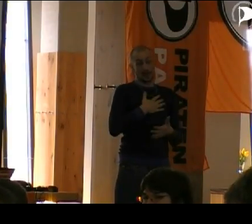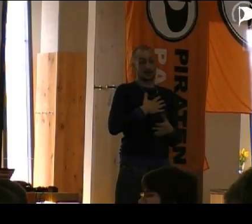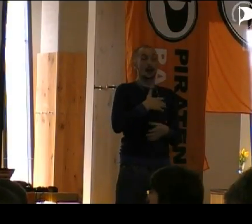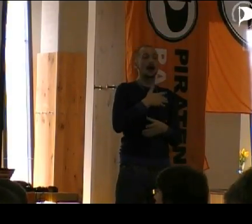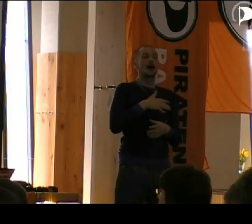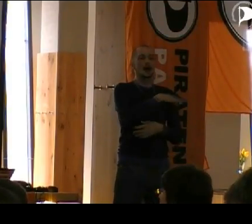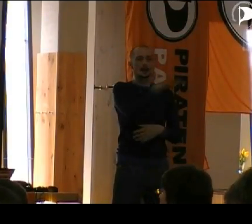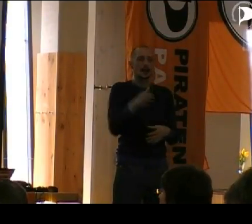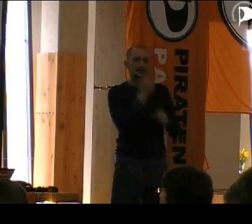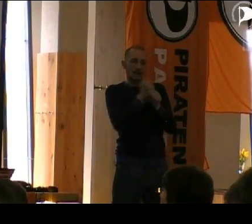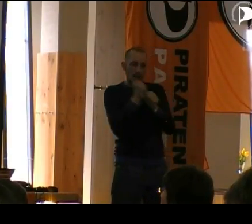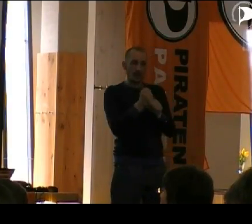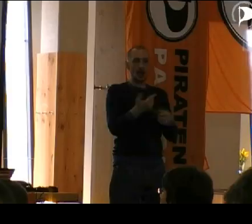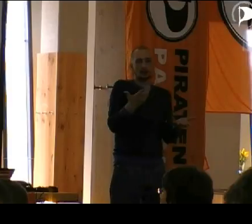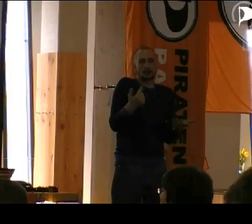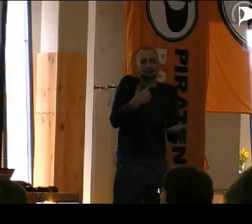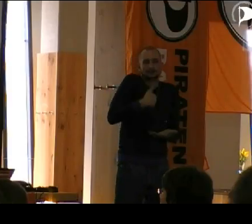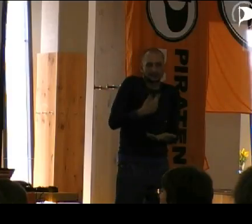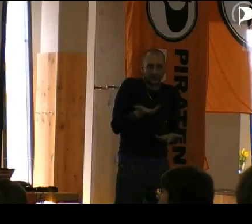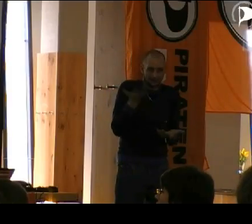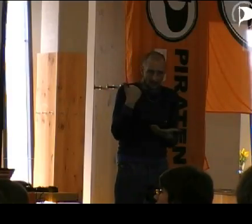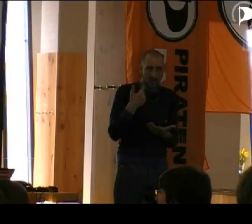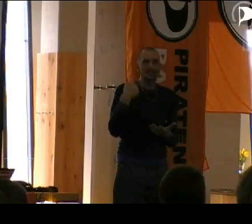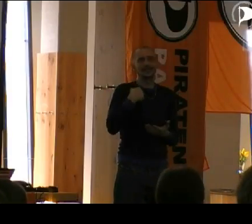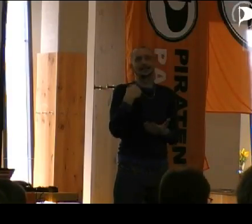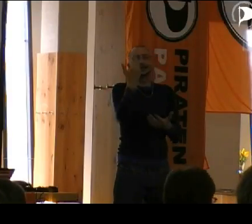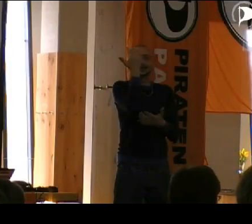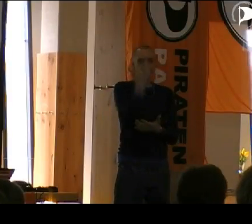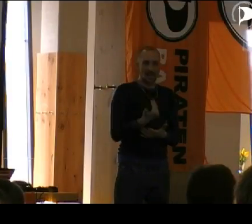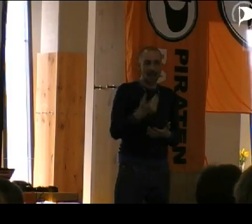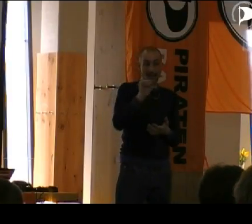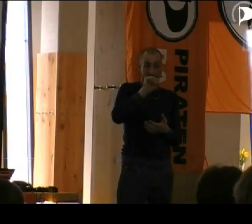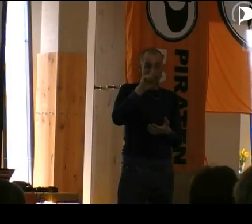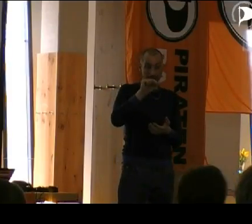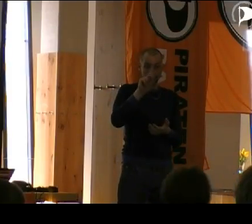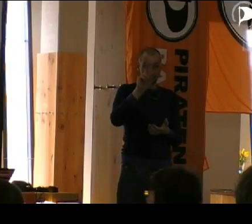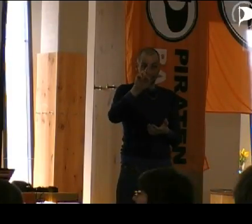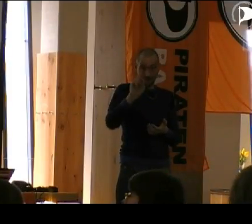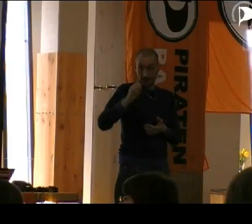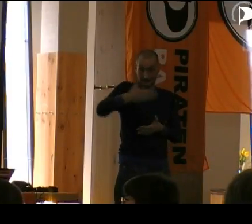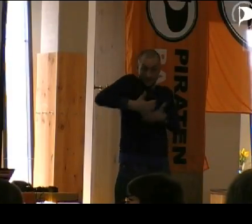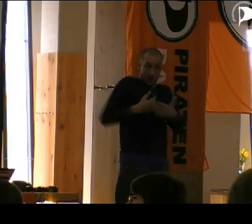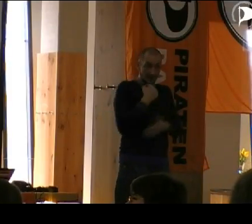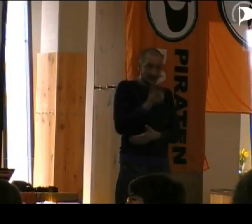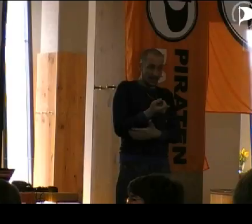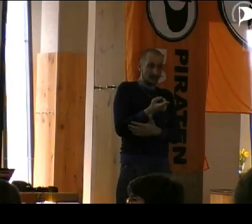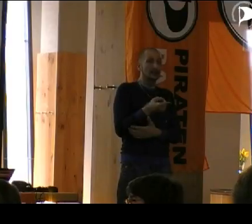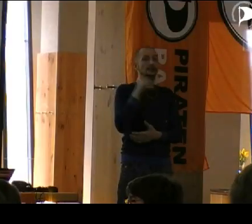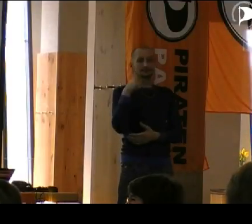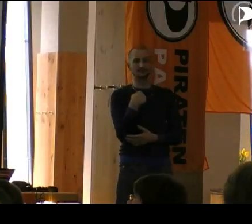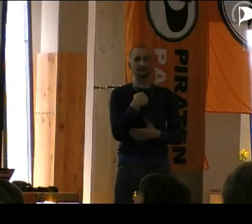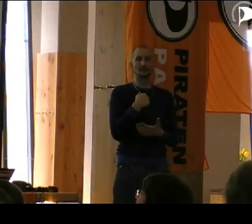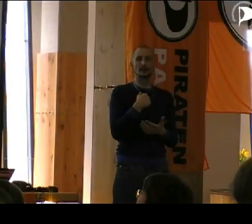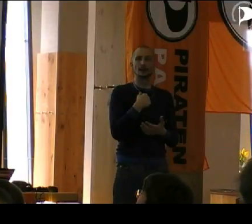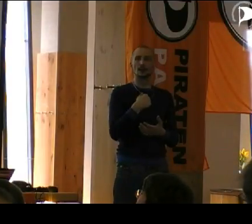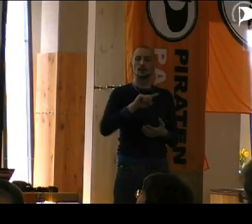ich jetzt für mich noch ein bisschen zahlen wie schon angedeutet hatte sagen ich habe